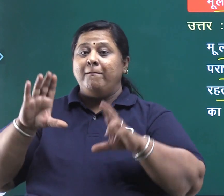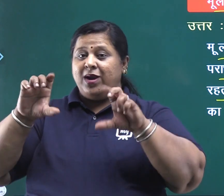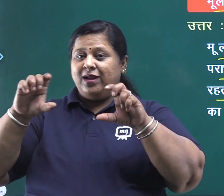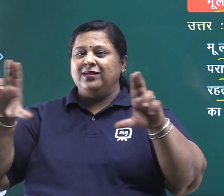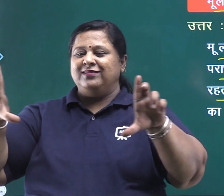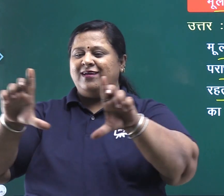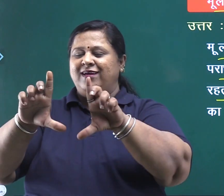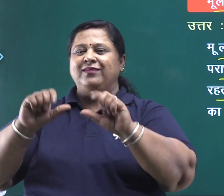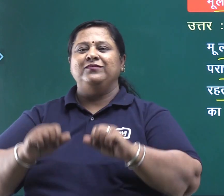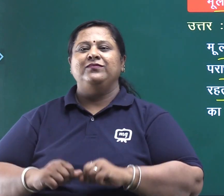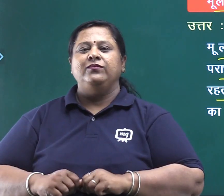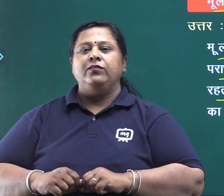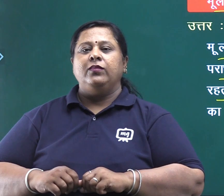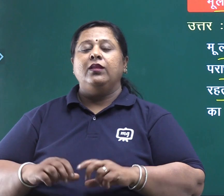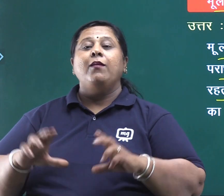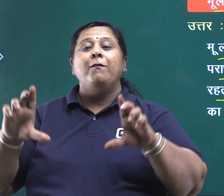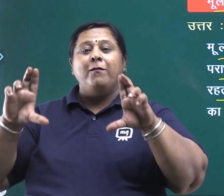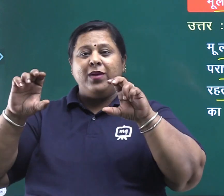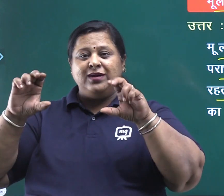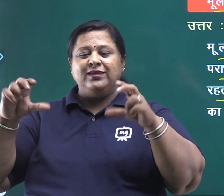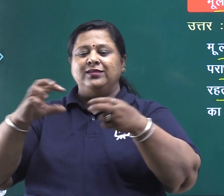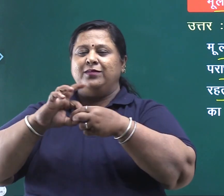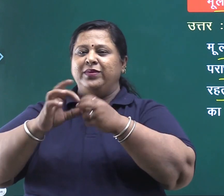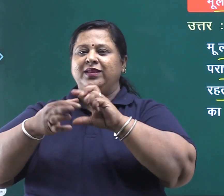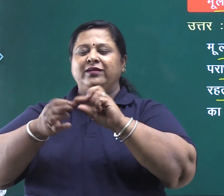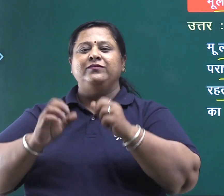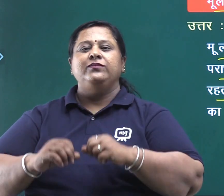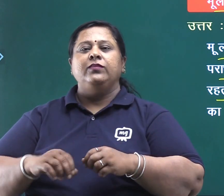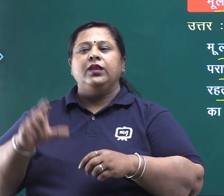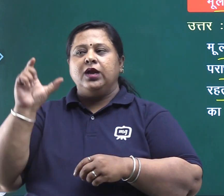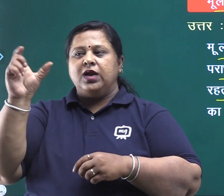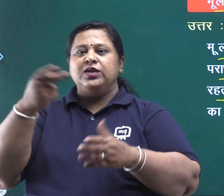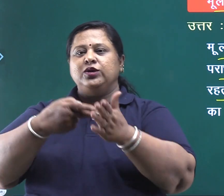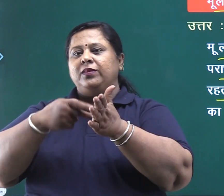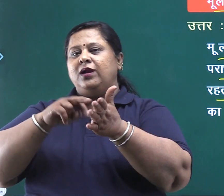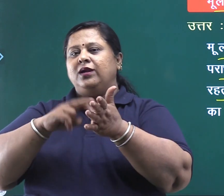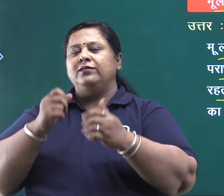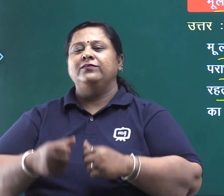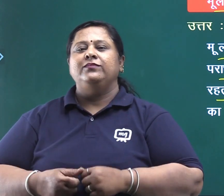सार, पाठ से संबंधी कठिन शब्दार्थ,